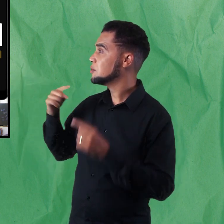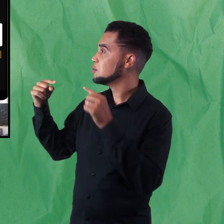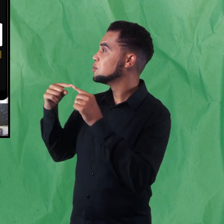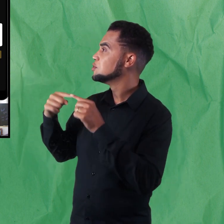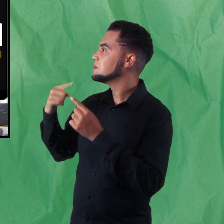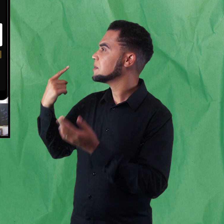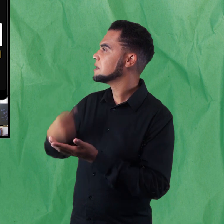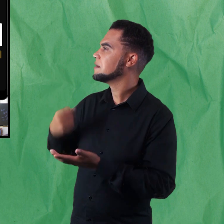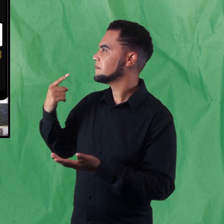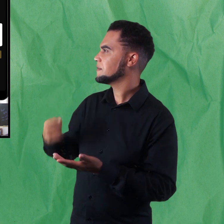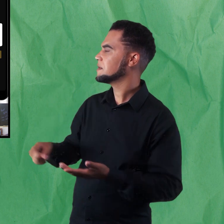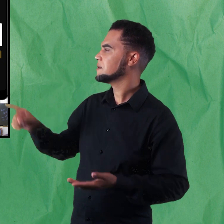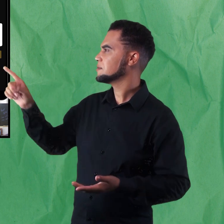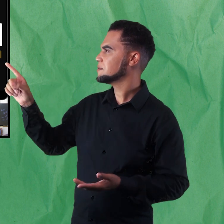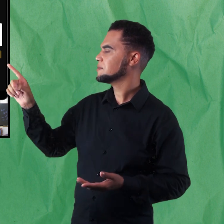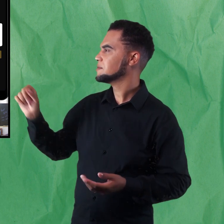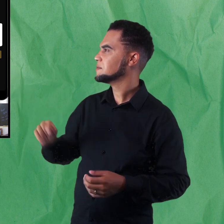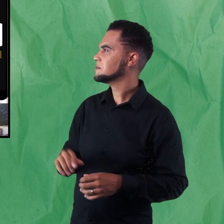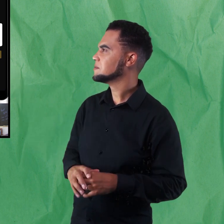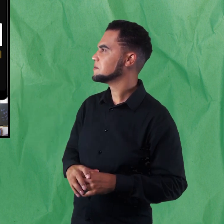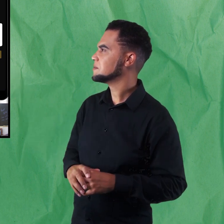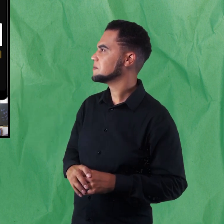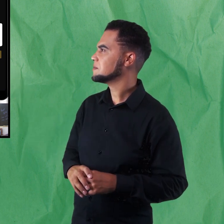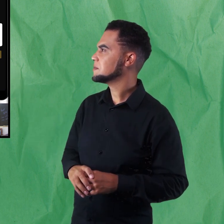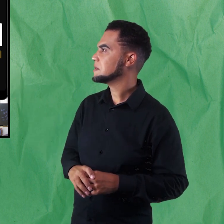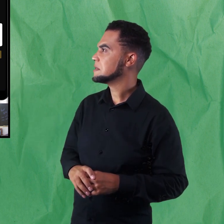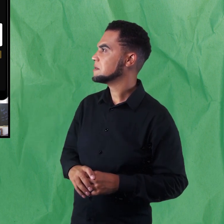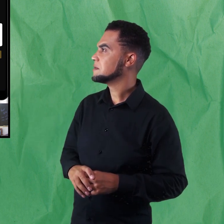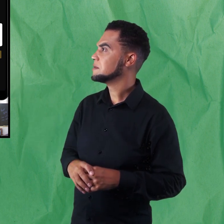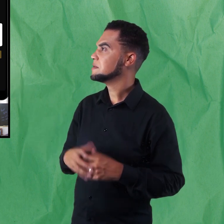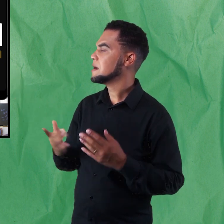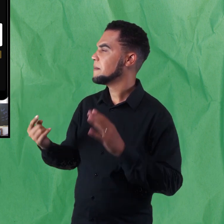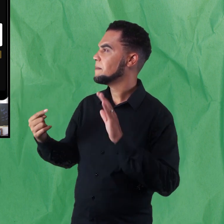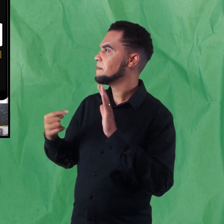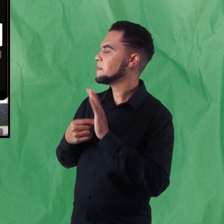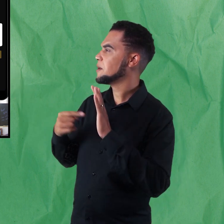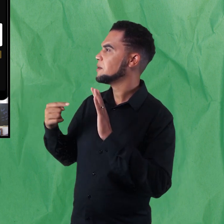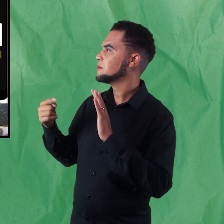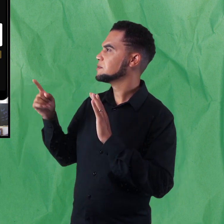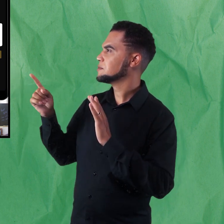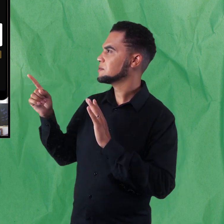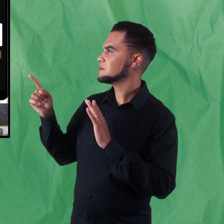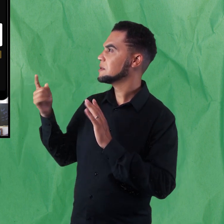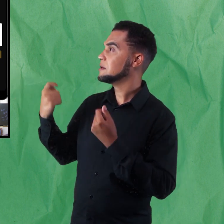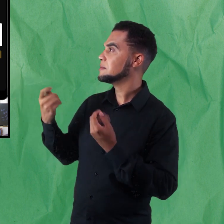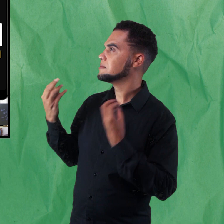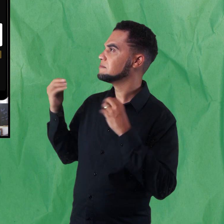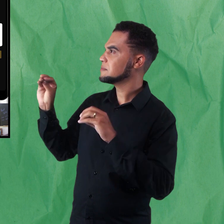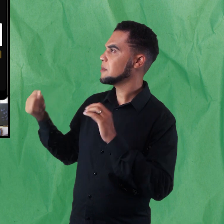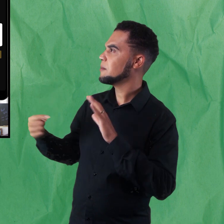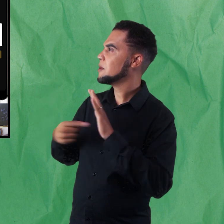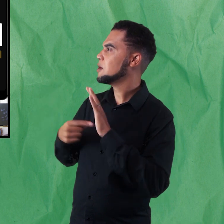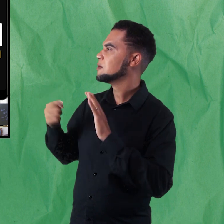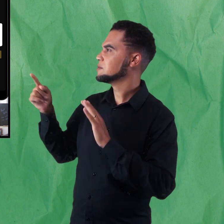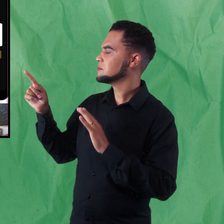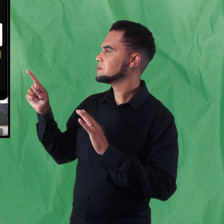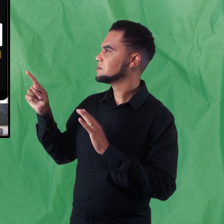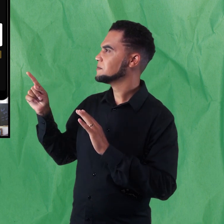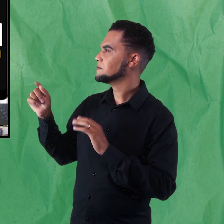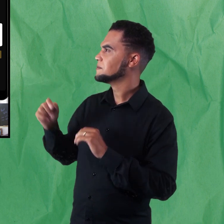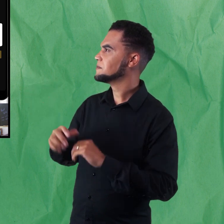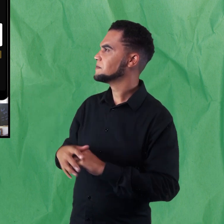tipo definido, Firebase Auth Types, e ponto, né? Eu tenho que pôr um ponto aqui,